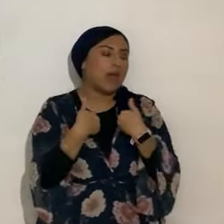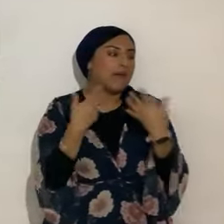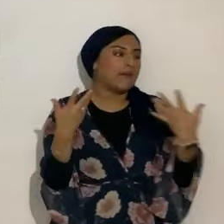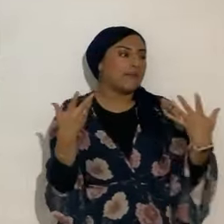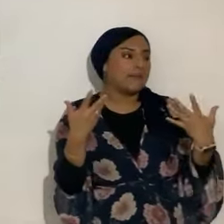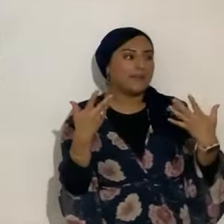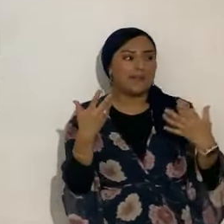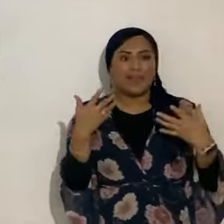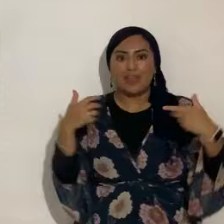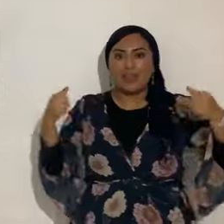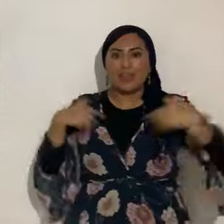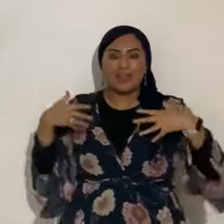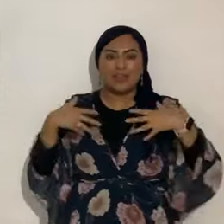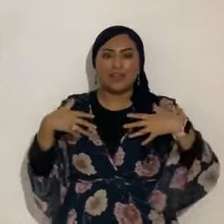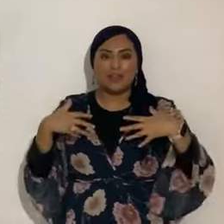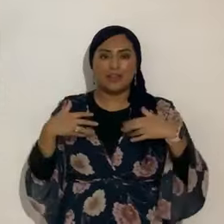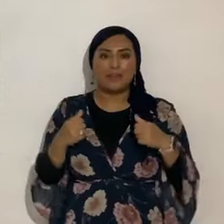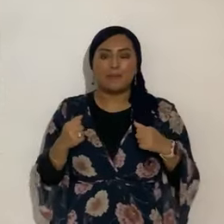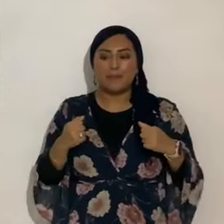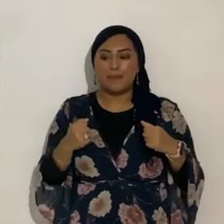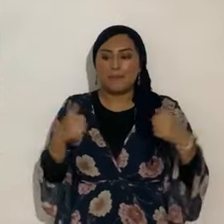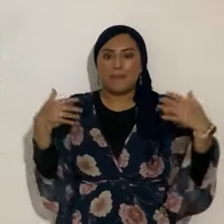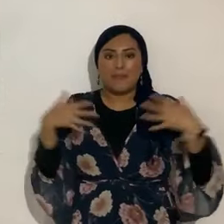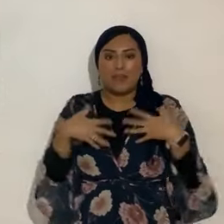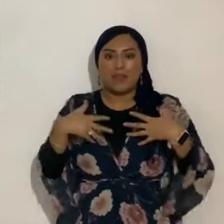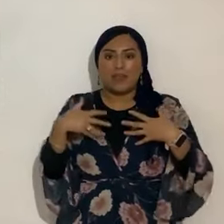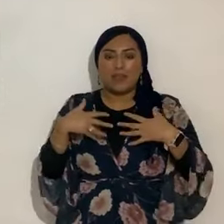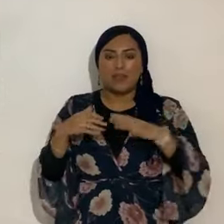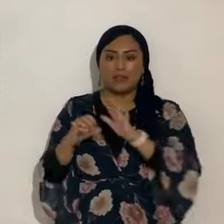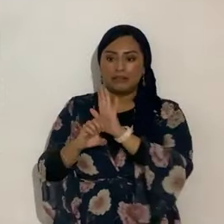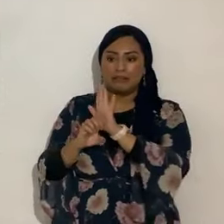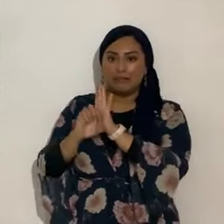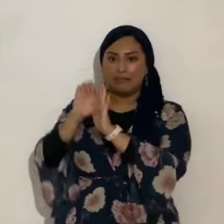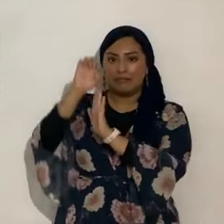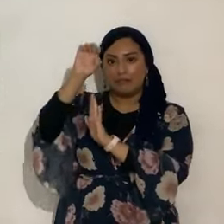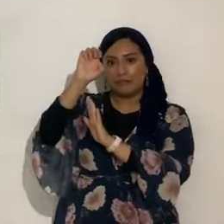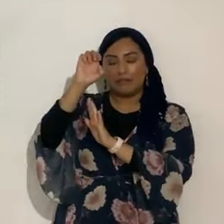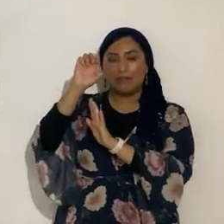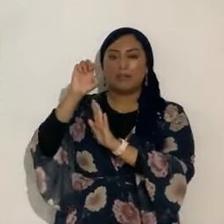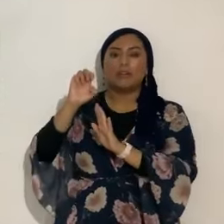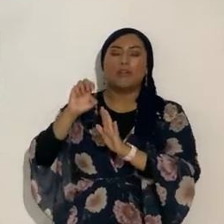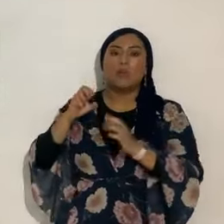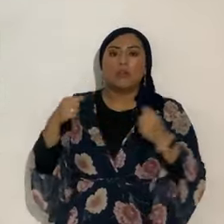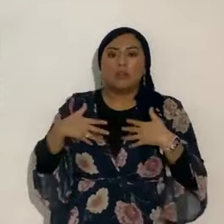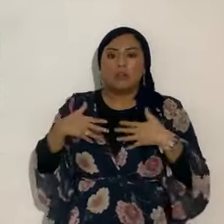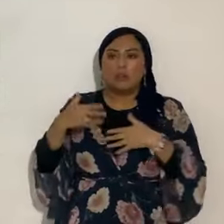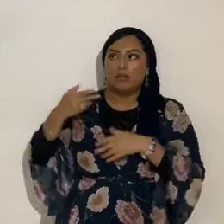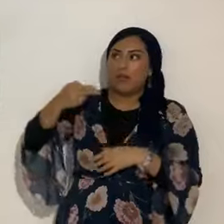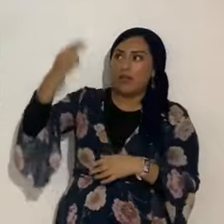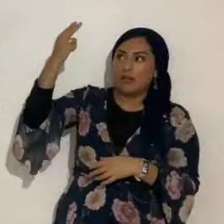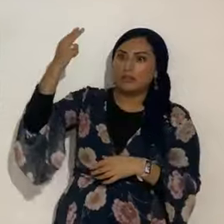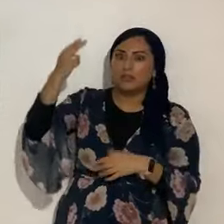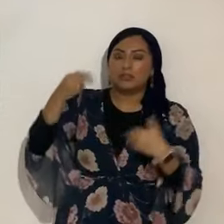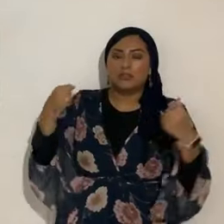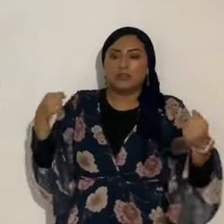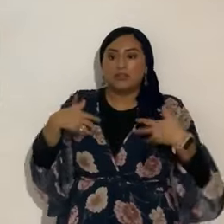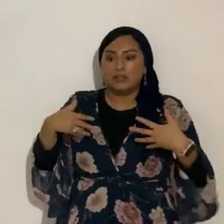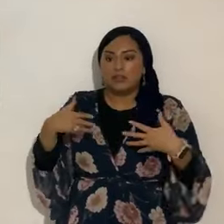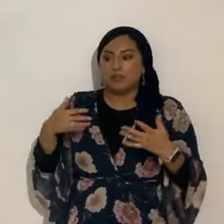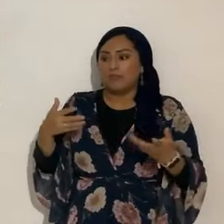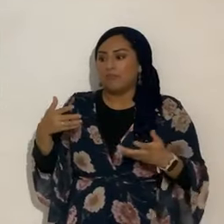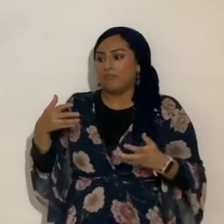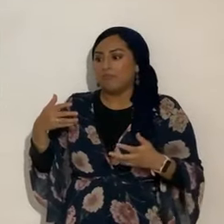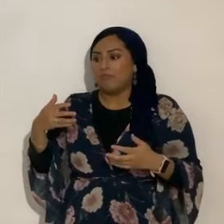una fobia, ahorita se me fue el nombre, a los elevadores, fobia a las alturas, fobia a un